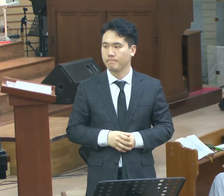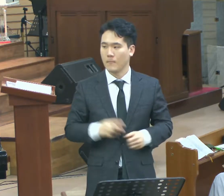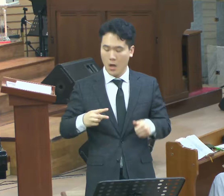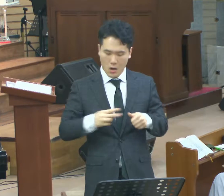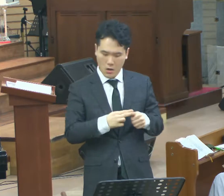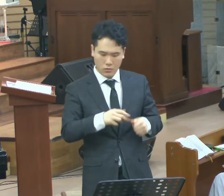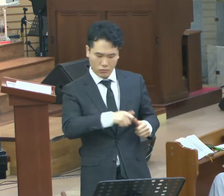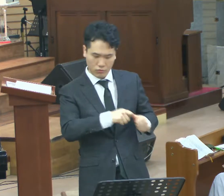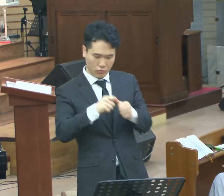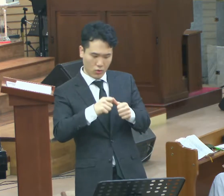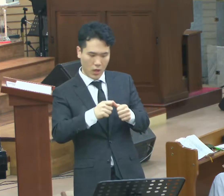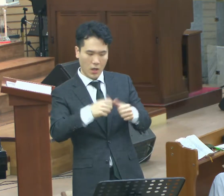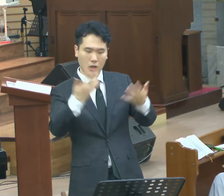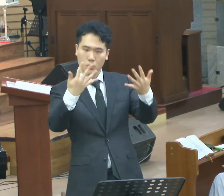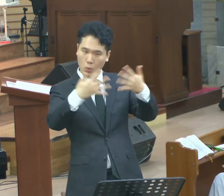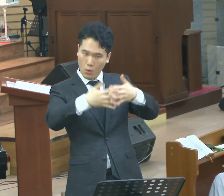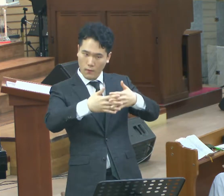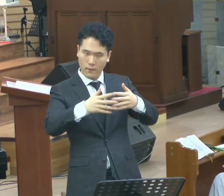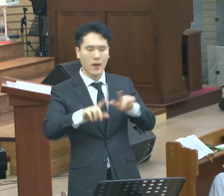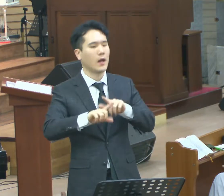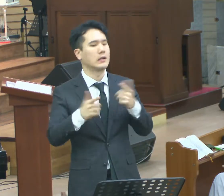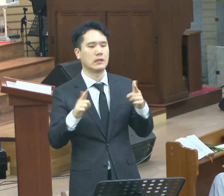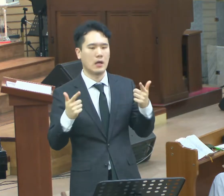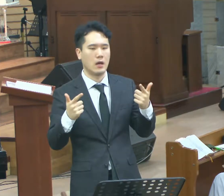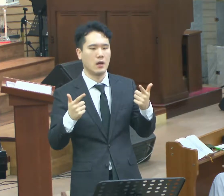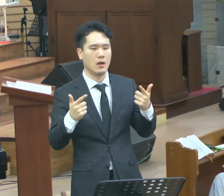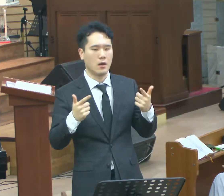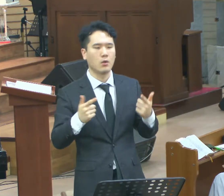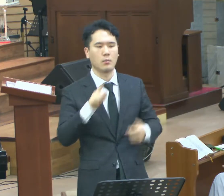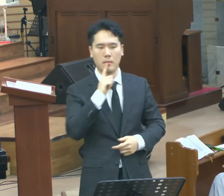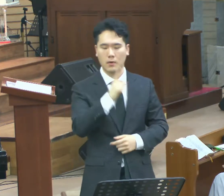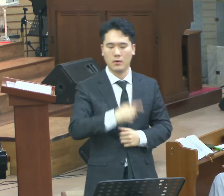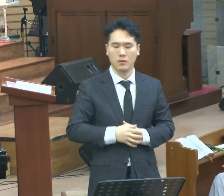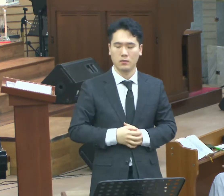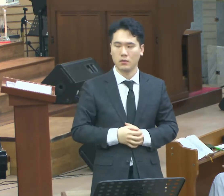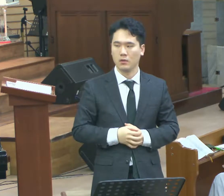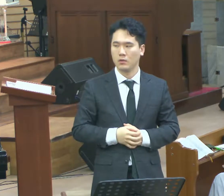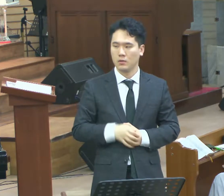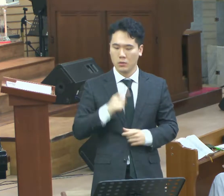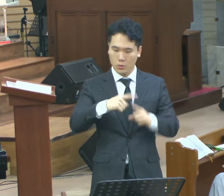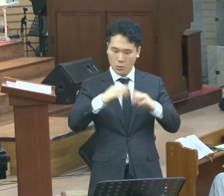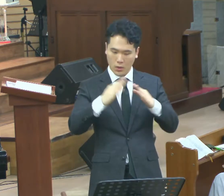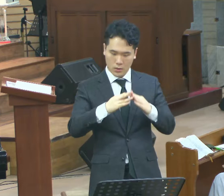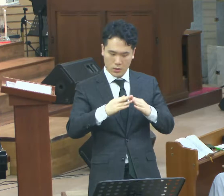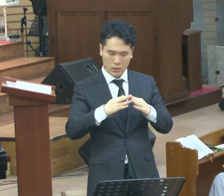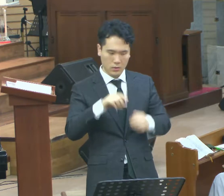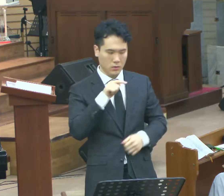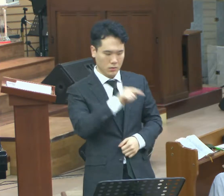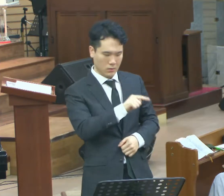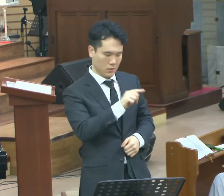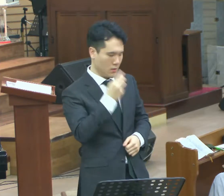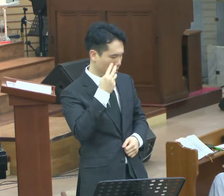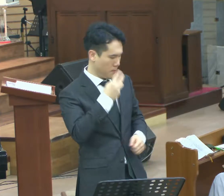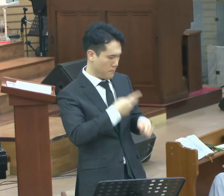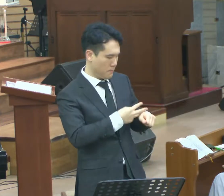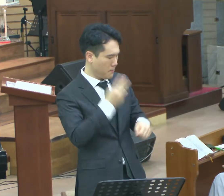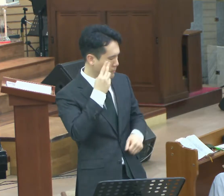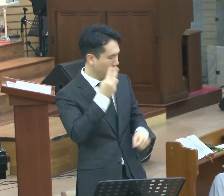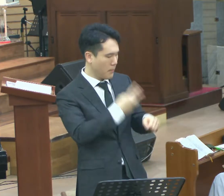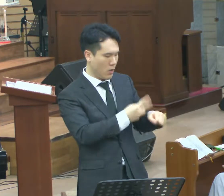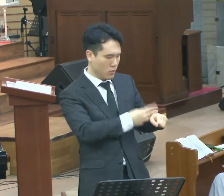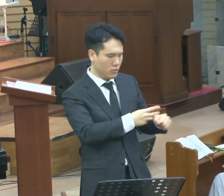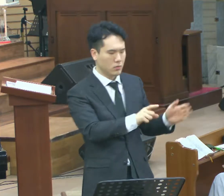절대 아니다. 이렇게 나서면서 다투었지만 교회는 바울의 그 믿음의 결론을 결국 따랐던